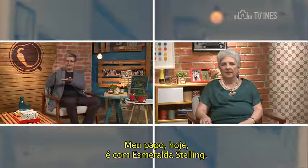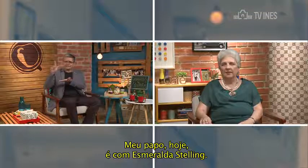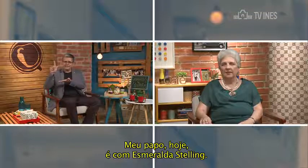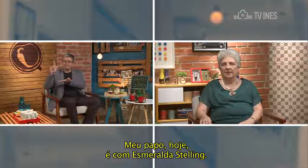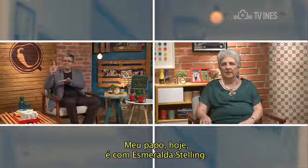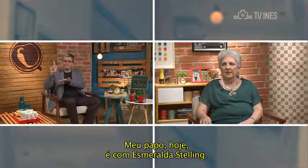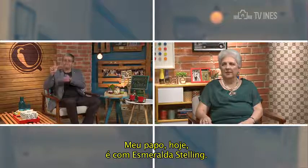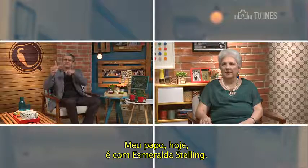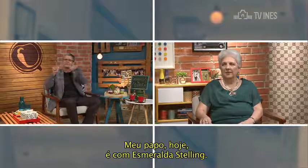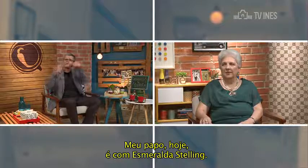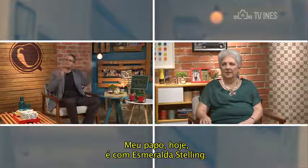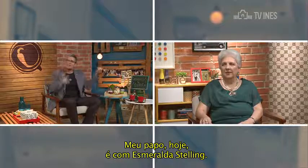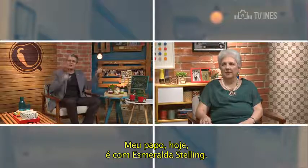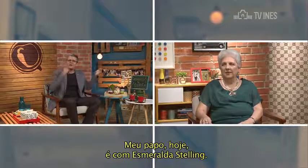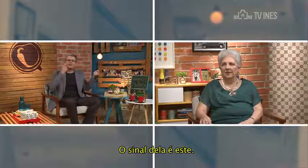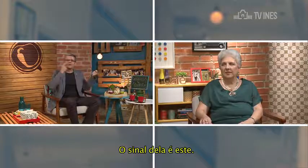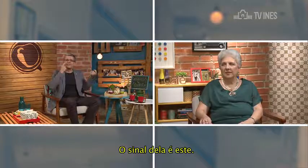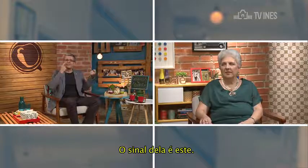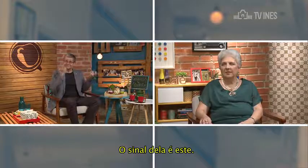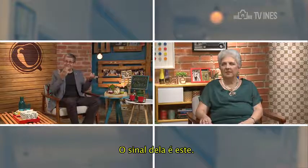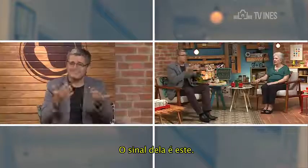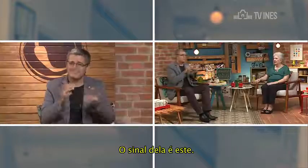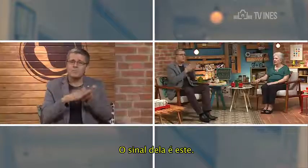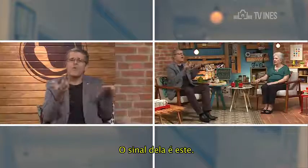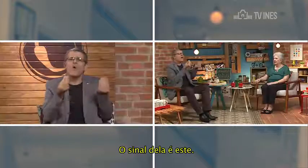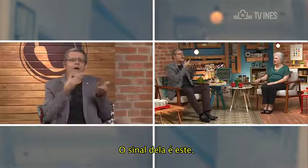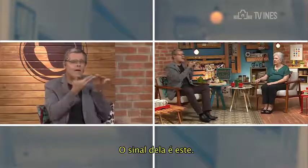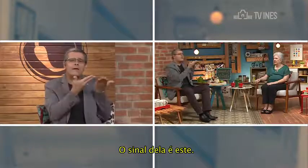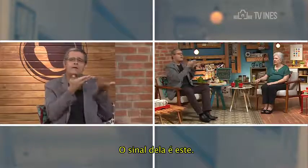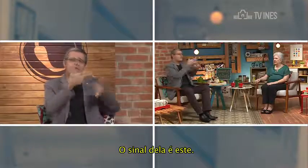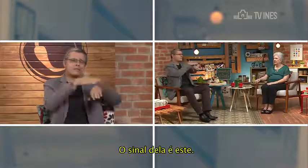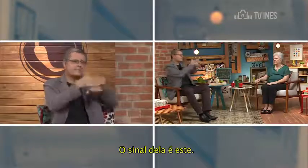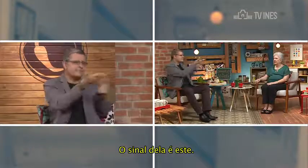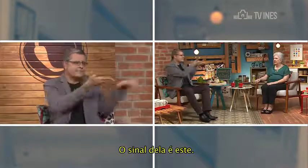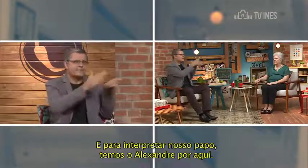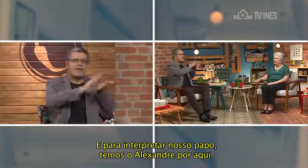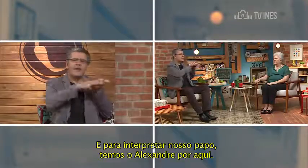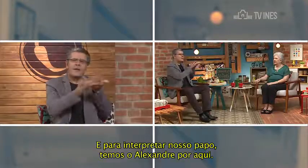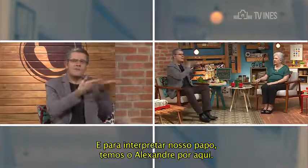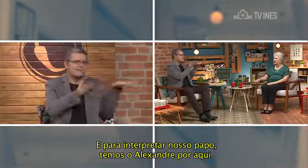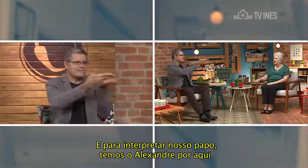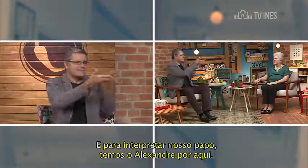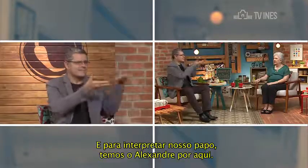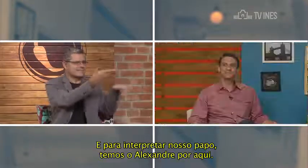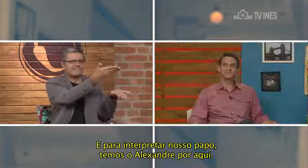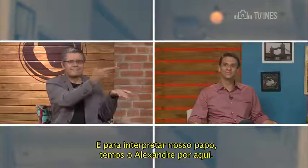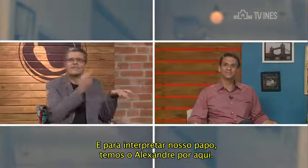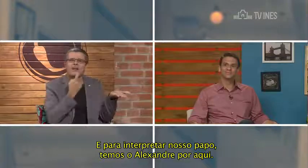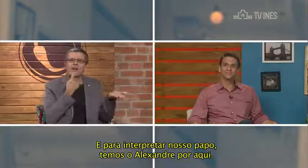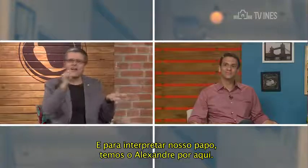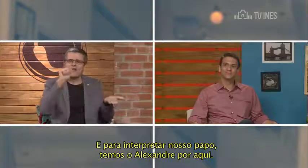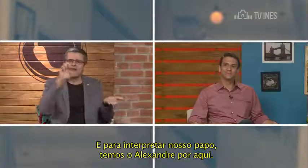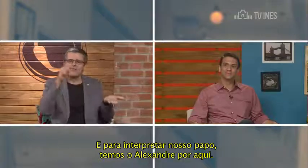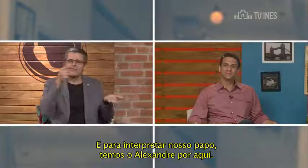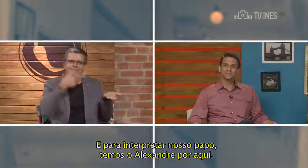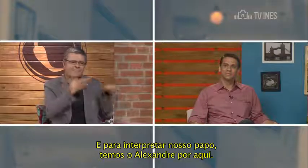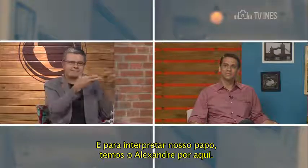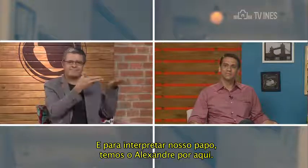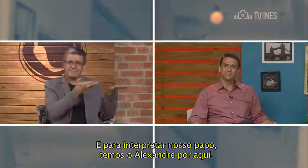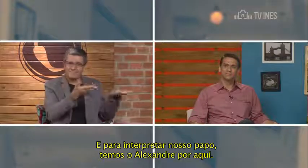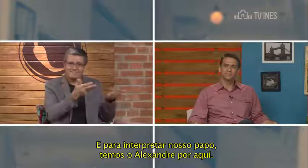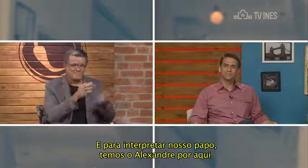Stelling O sinal dela é este E para interpretar nosso papo,